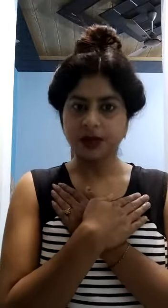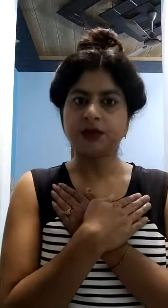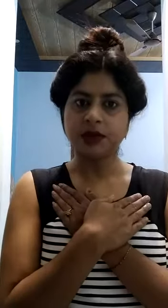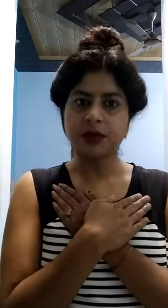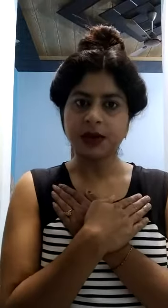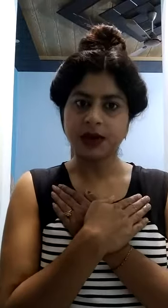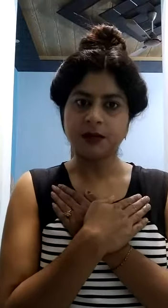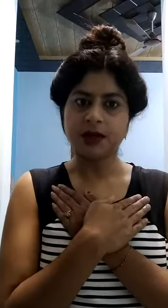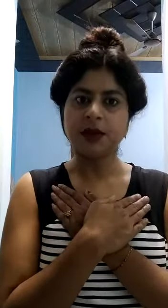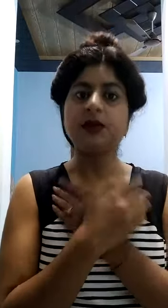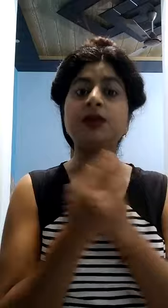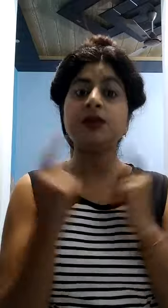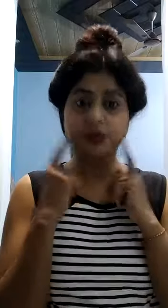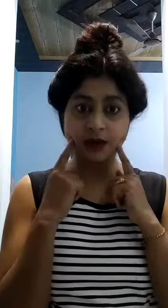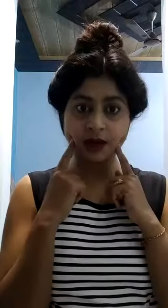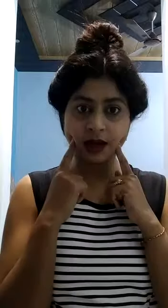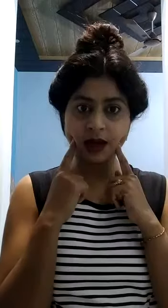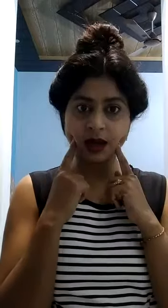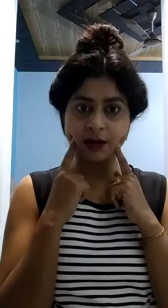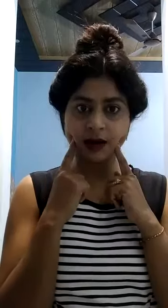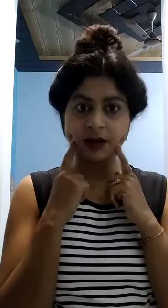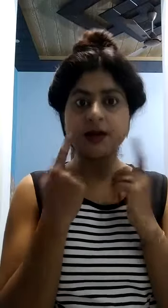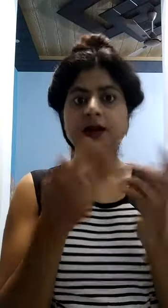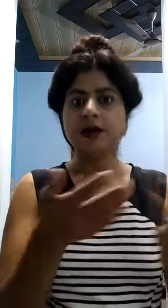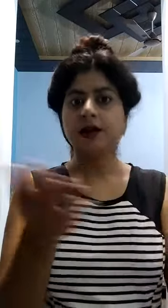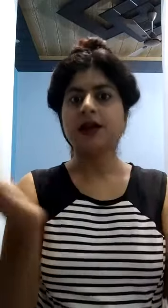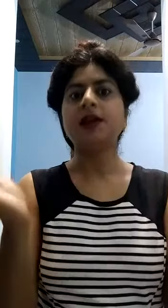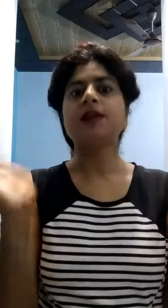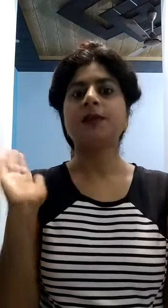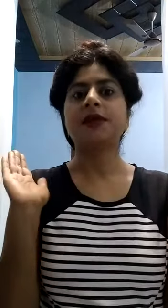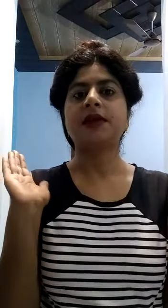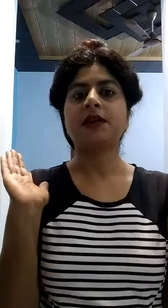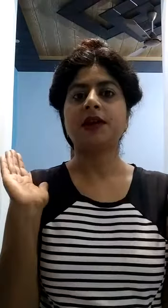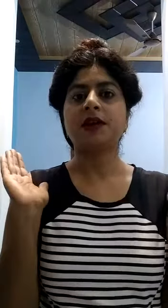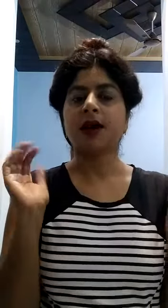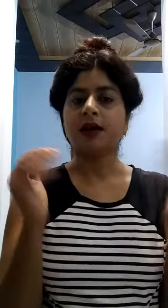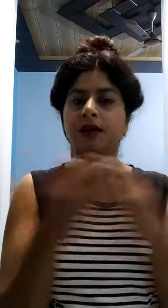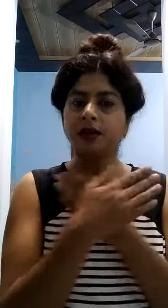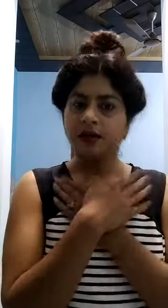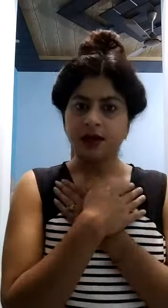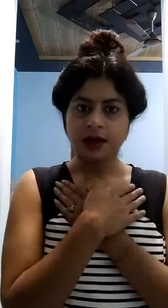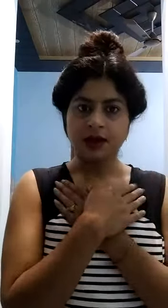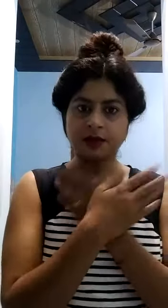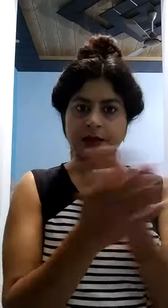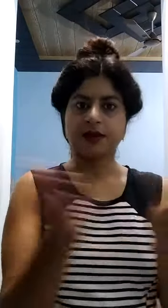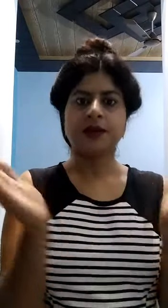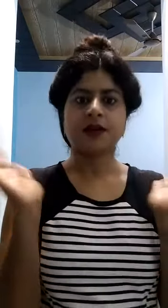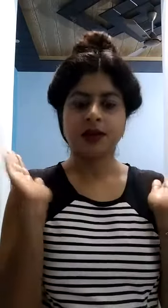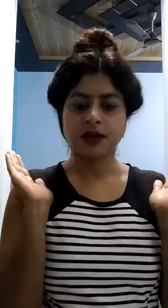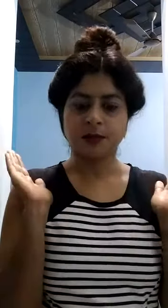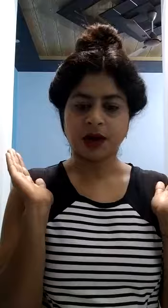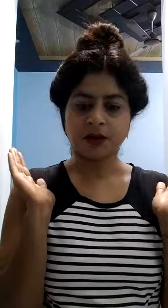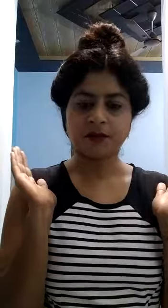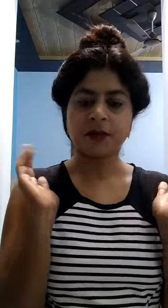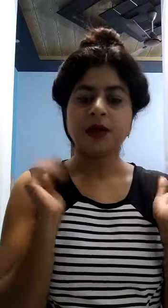मेरी खुद की बेटी में सूरत तेरी हवा यह तेरी मां यह तेरी मां